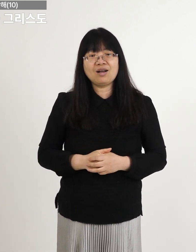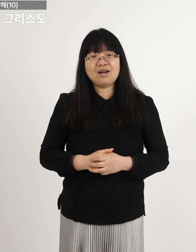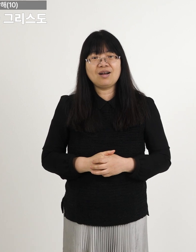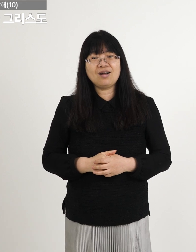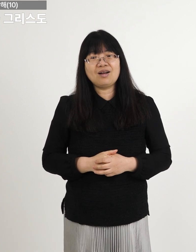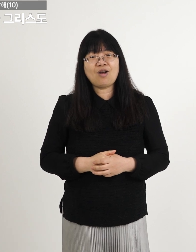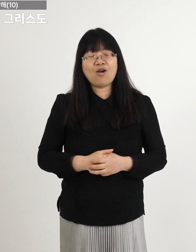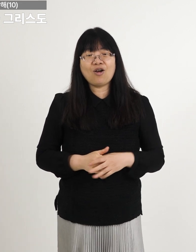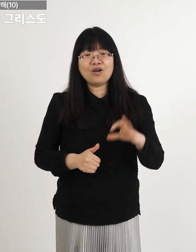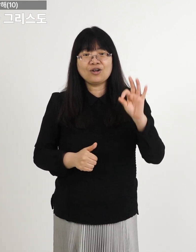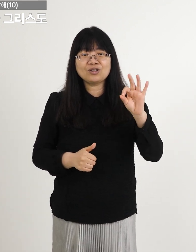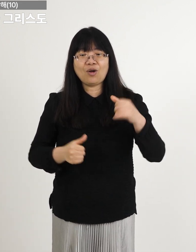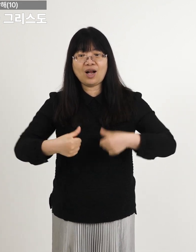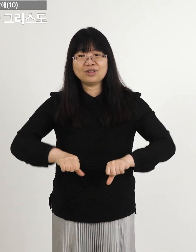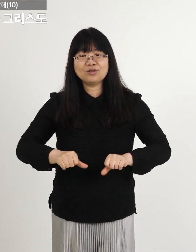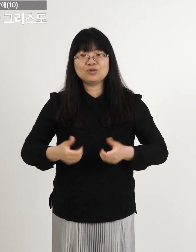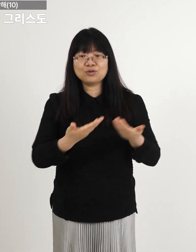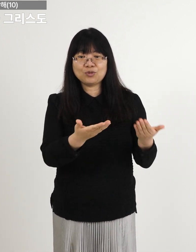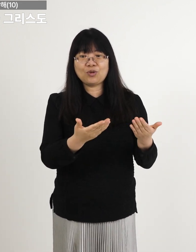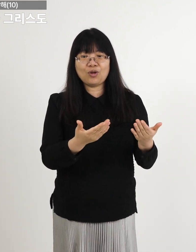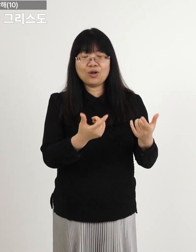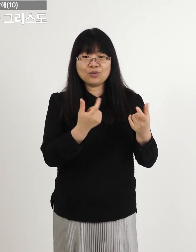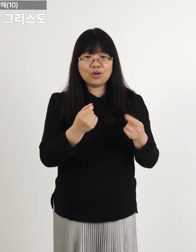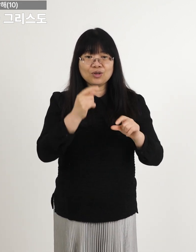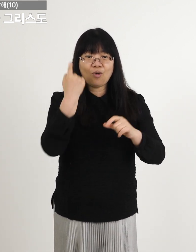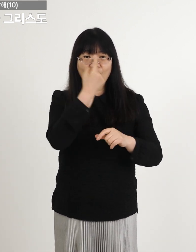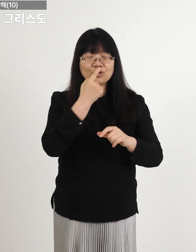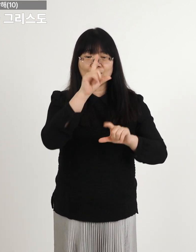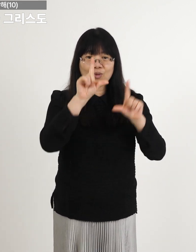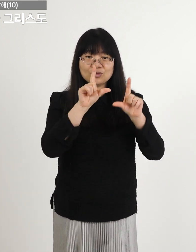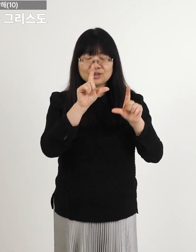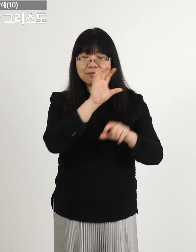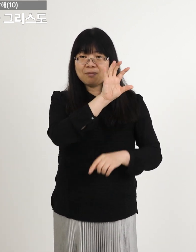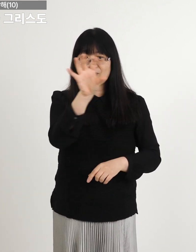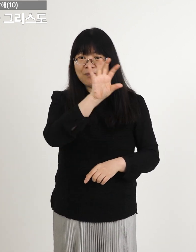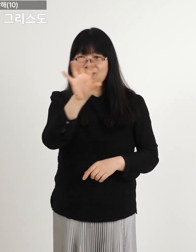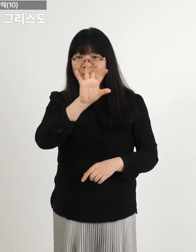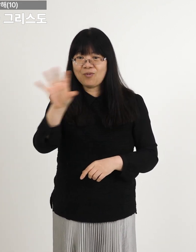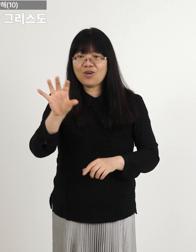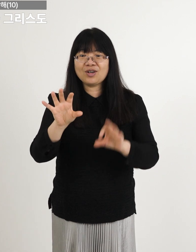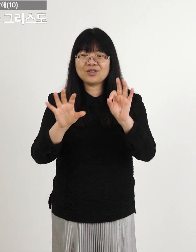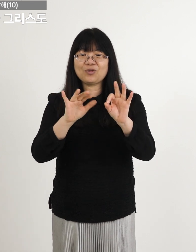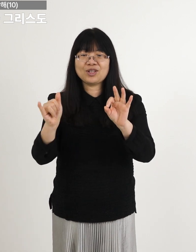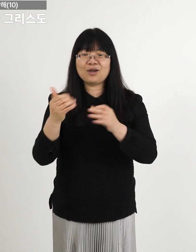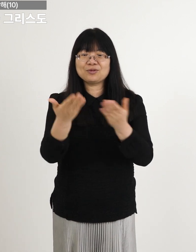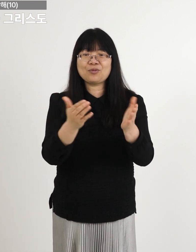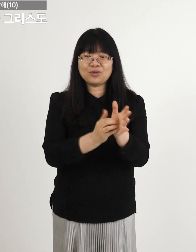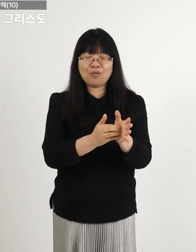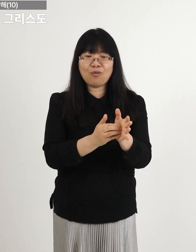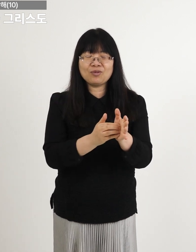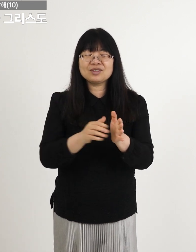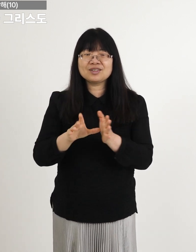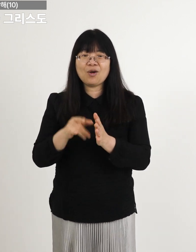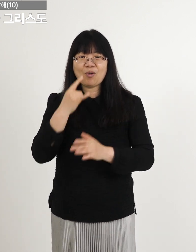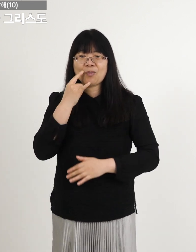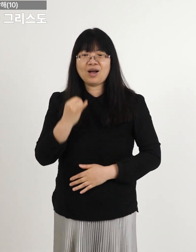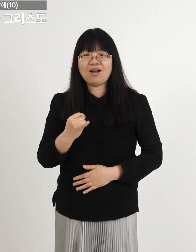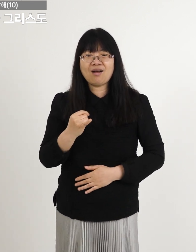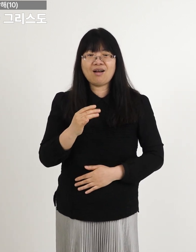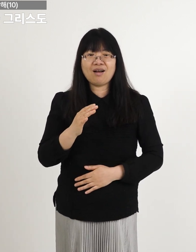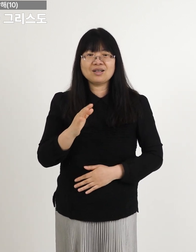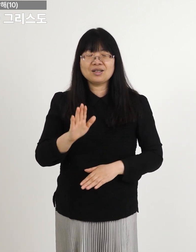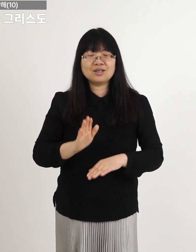한꺼번에 10쌍둥이를 줬어요. 똑같이 생긴 아들을 10쌍둥이. 그러면 이런 엄마가 있을까요? 손 딱